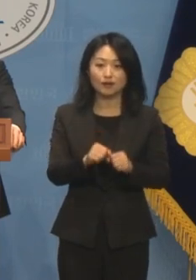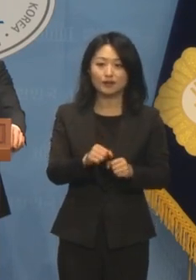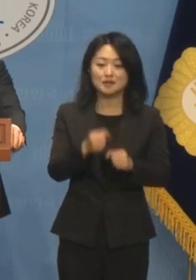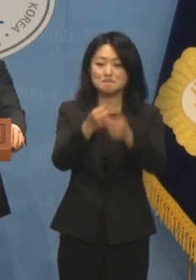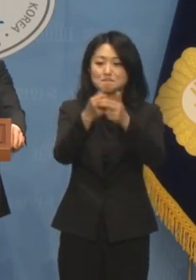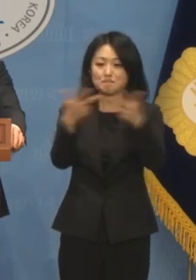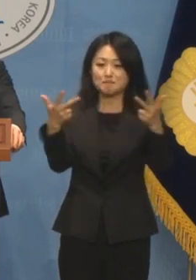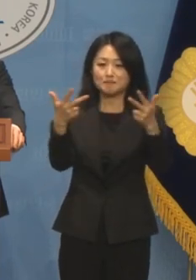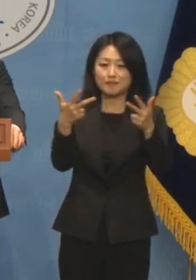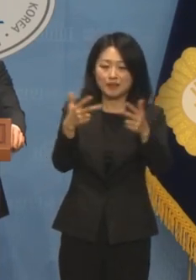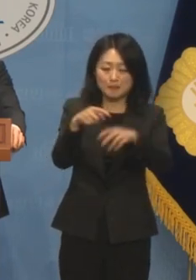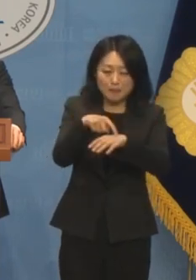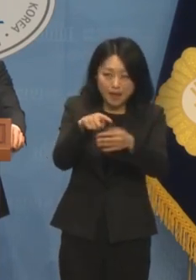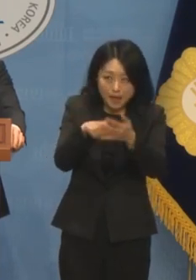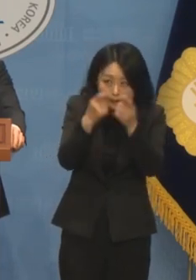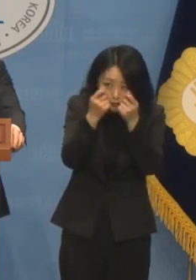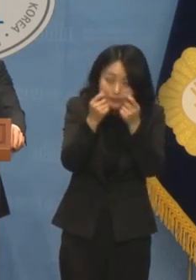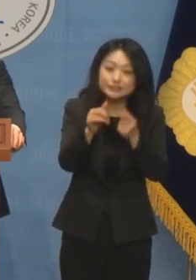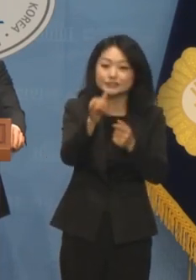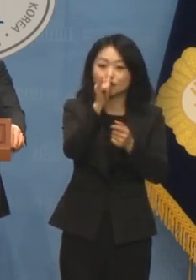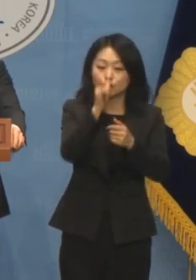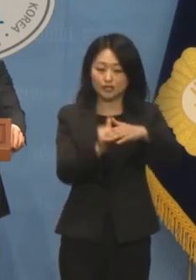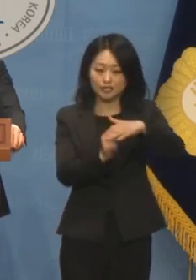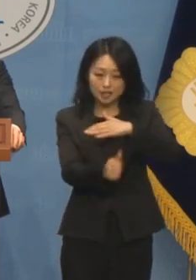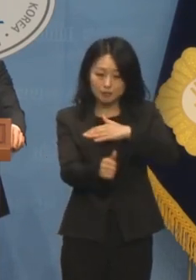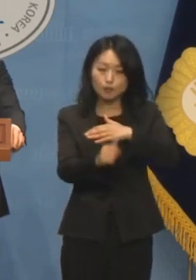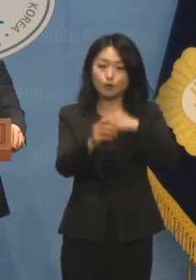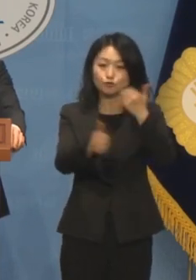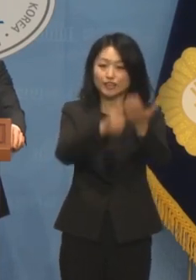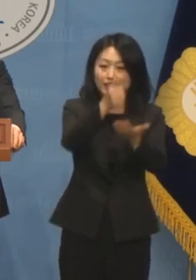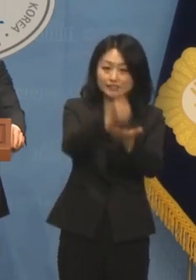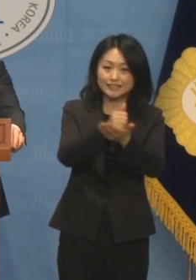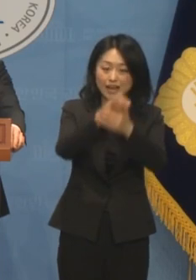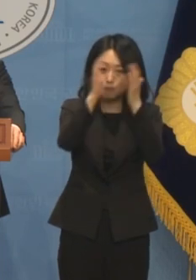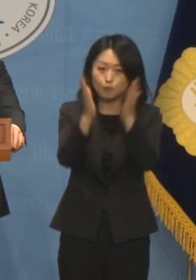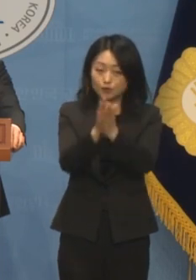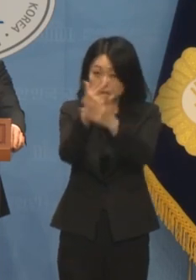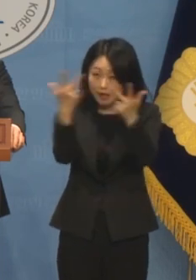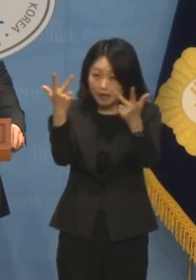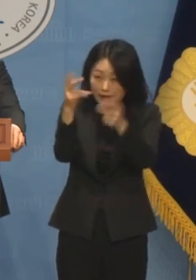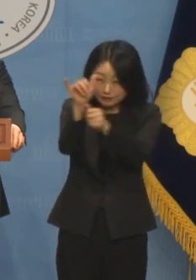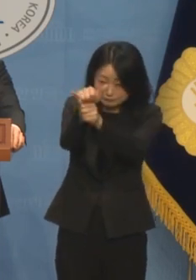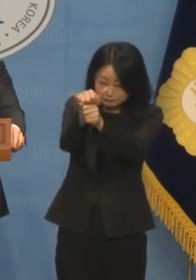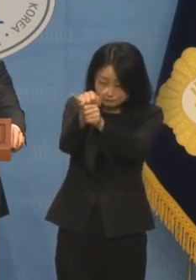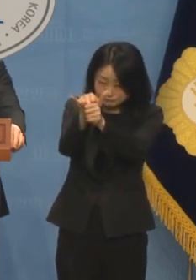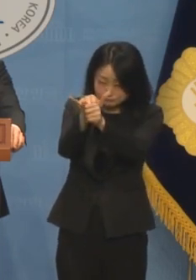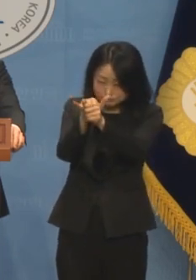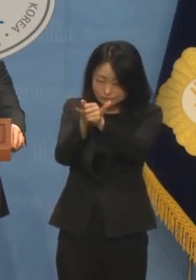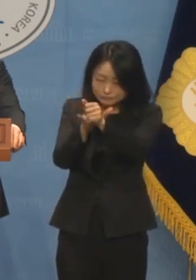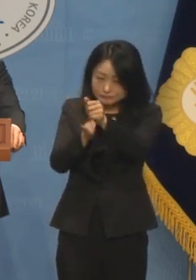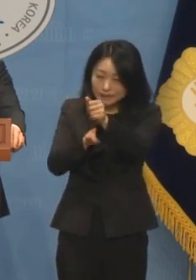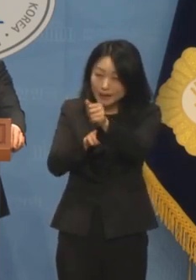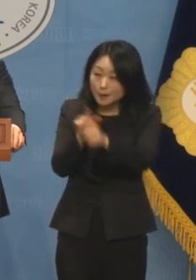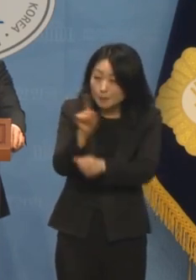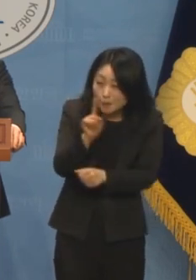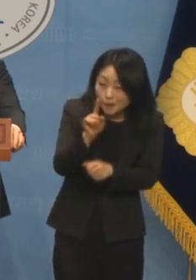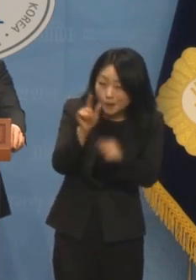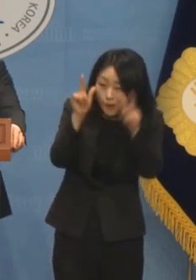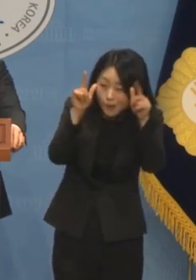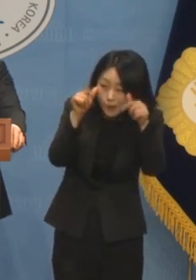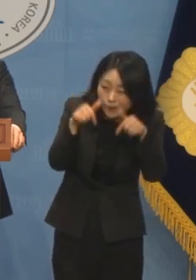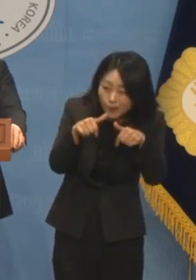있습니다. 원내대표도 국회의장 후보도 이재명 대표의 입만 바라보는 웃지 못할